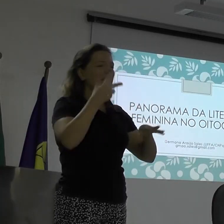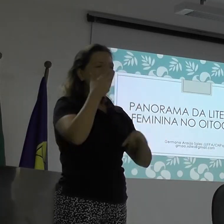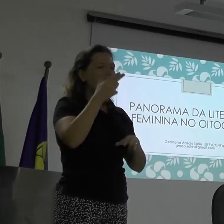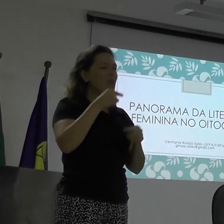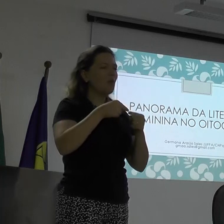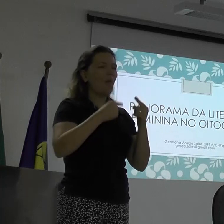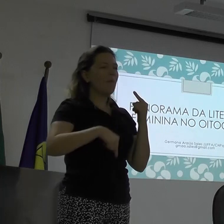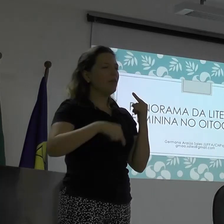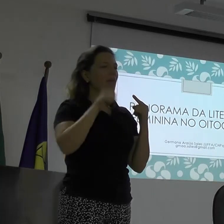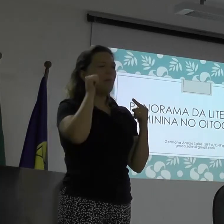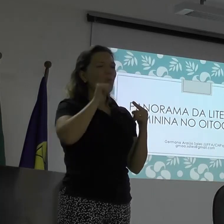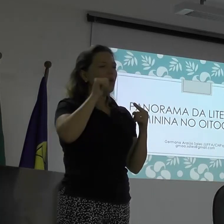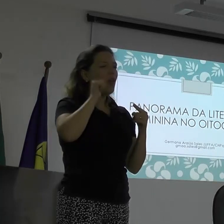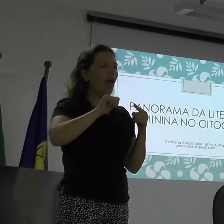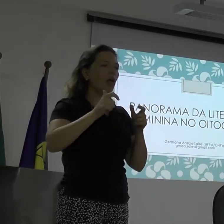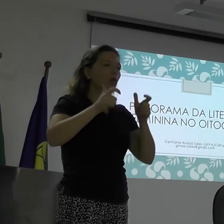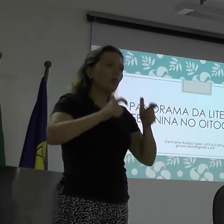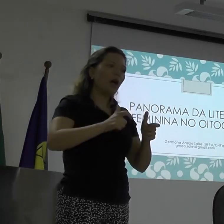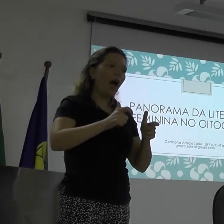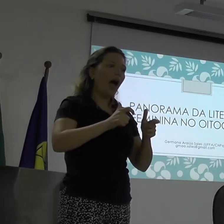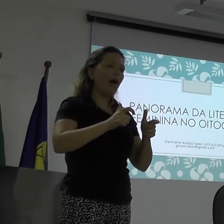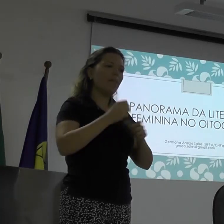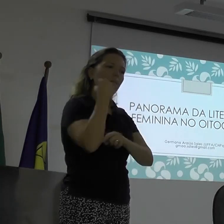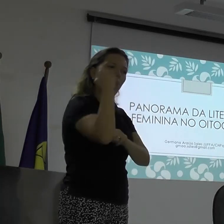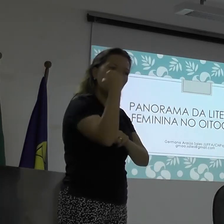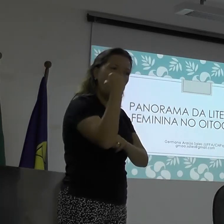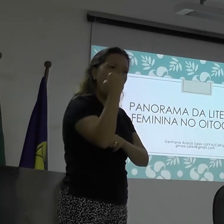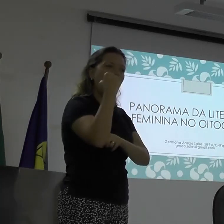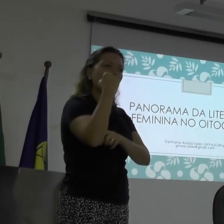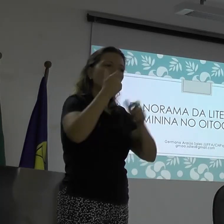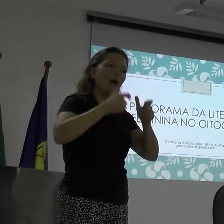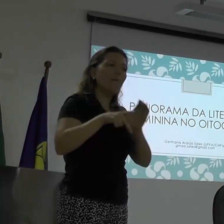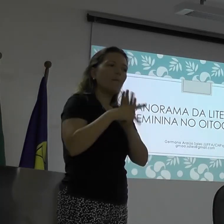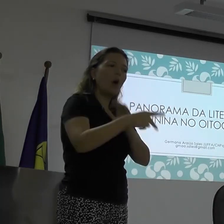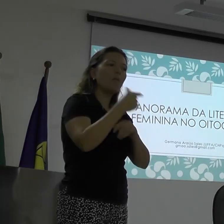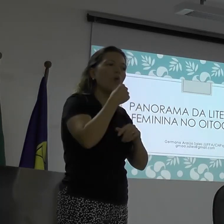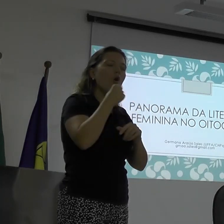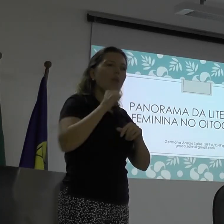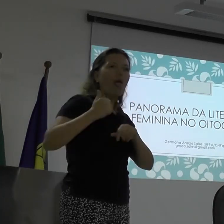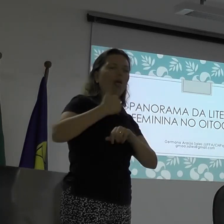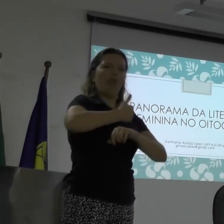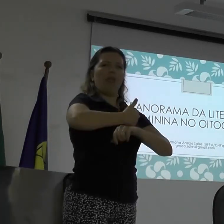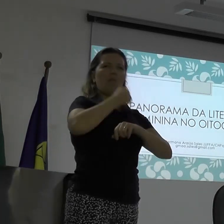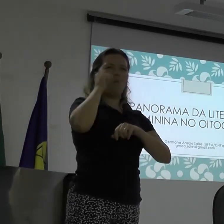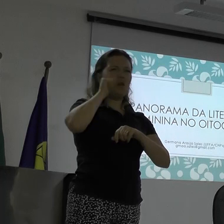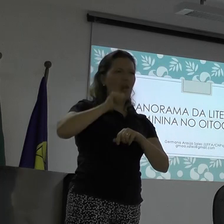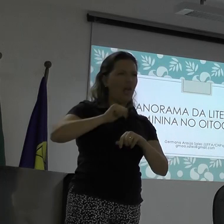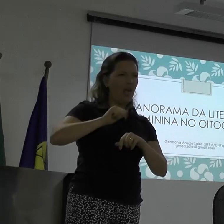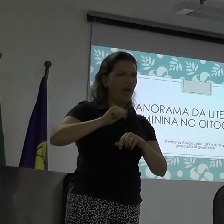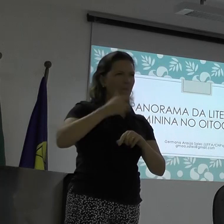ter mulheres em situação de poder. E é aquilo que a Nízia Floresta diz mesmo.